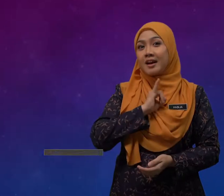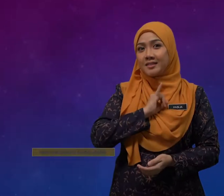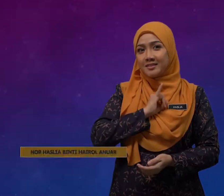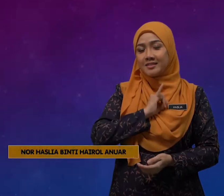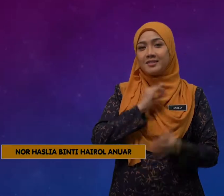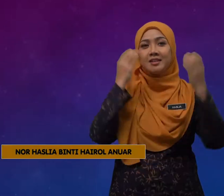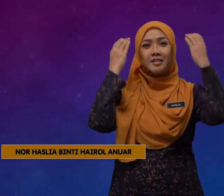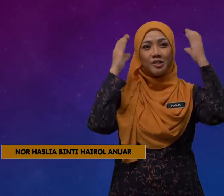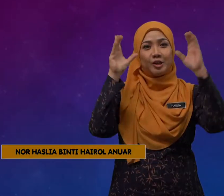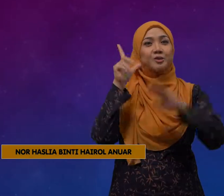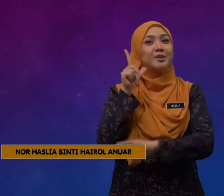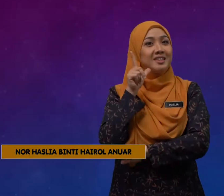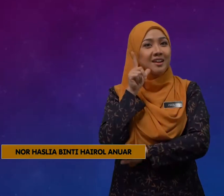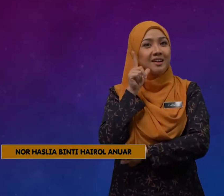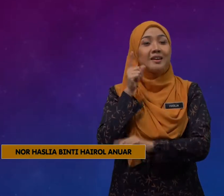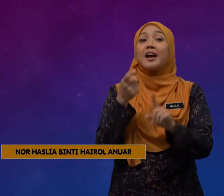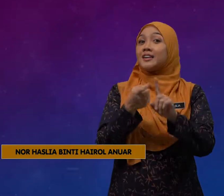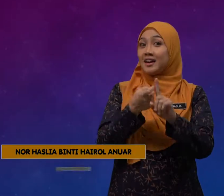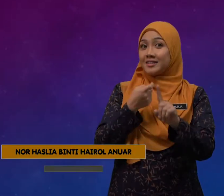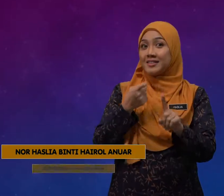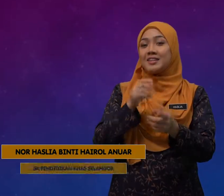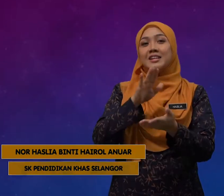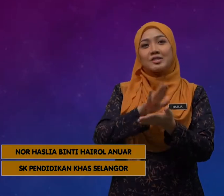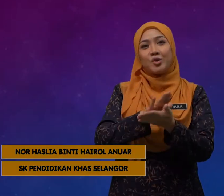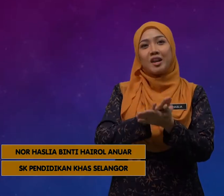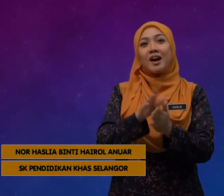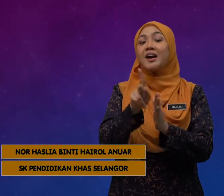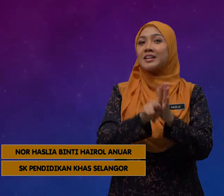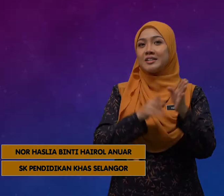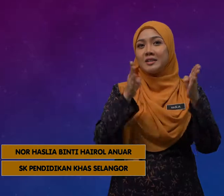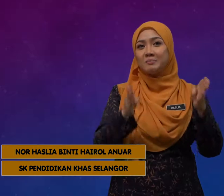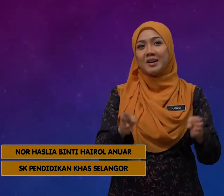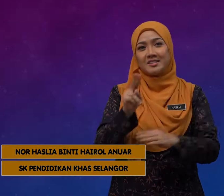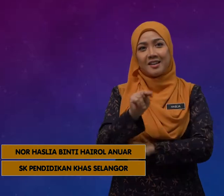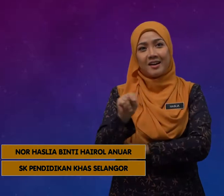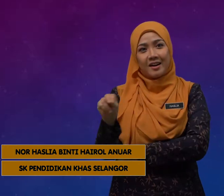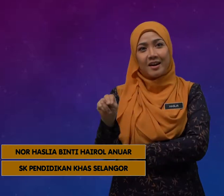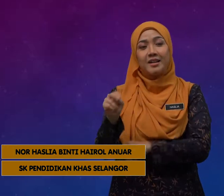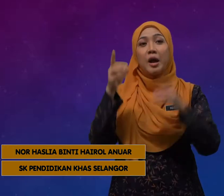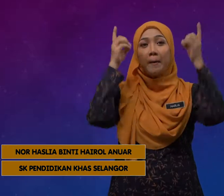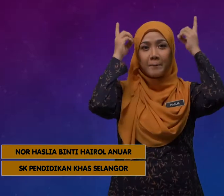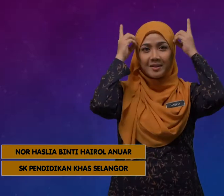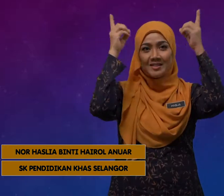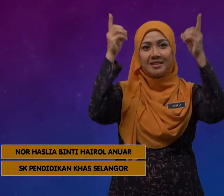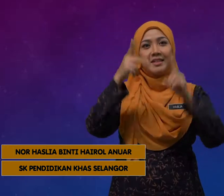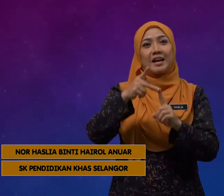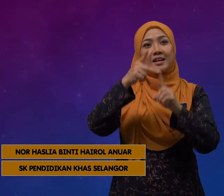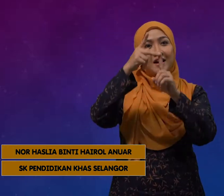Saya Cikgu Lia dari Sekolah Kebangsaan Pendidikan